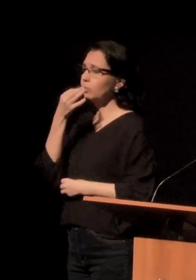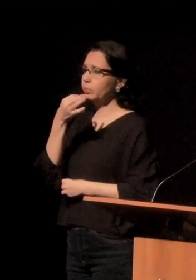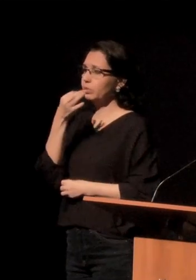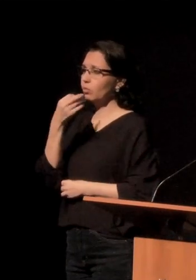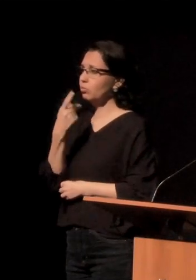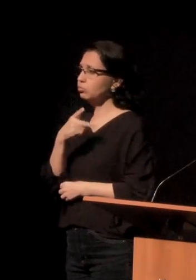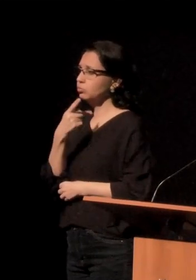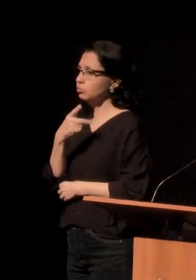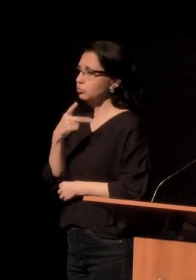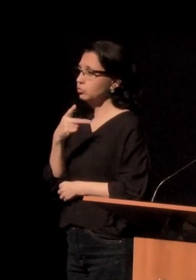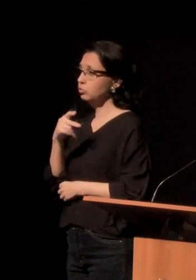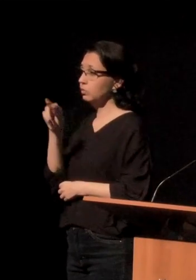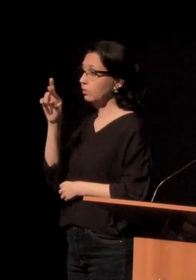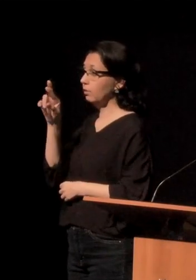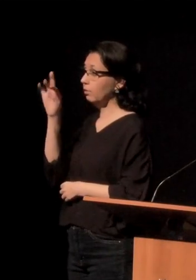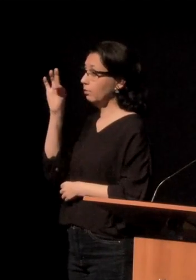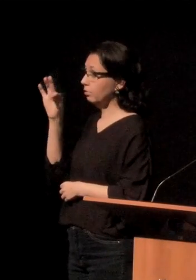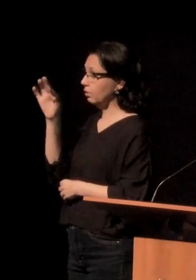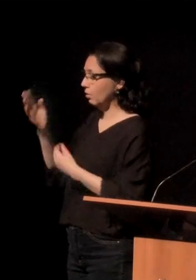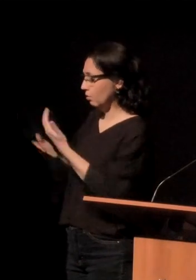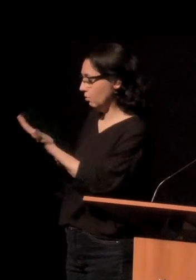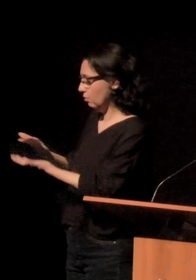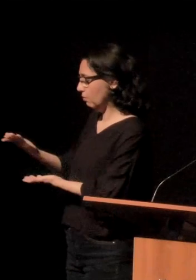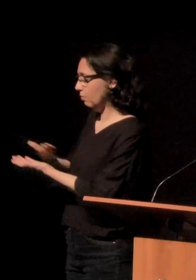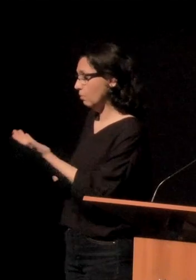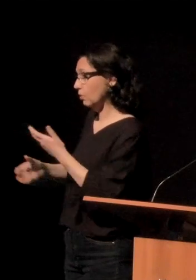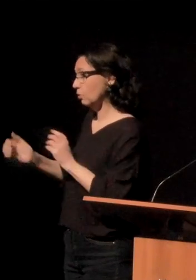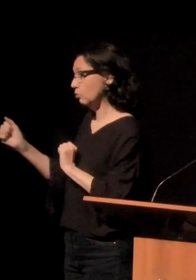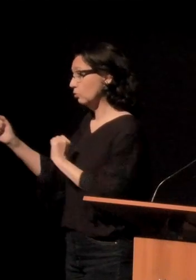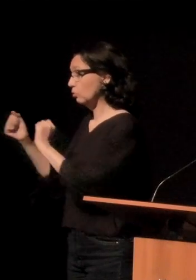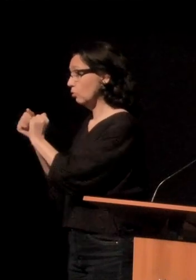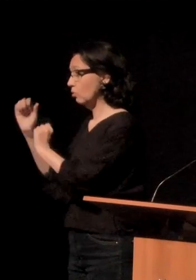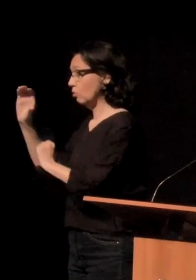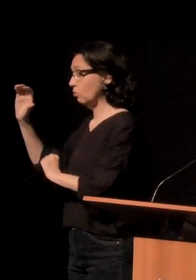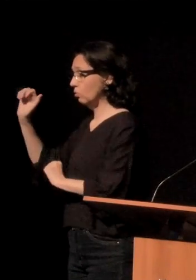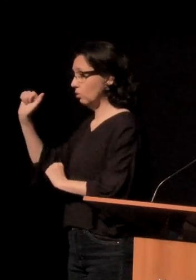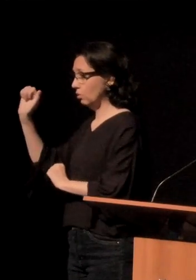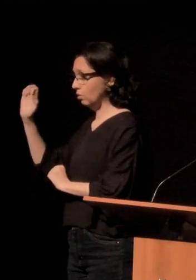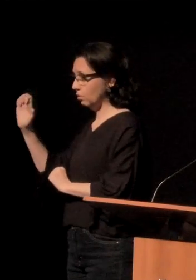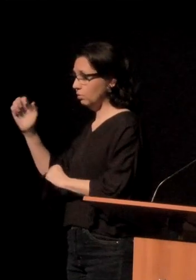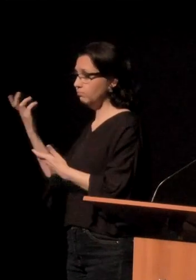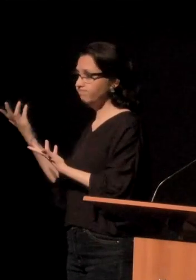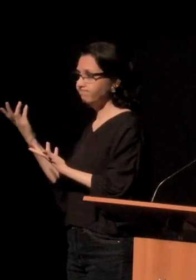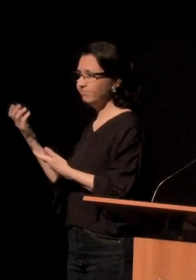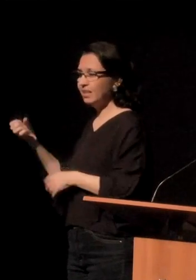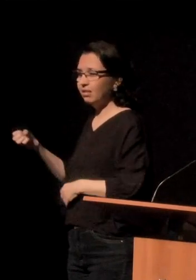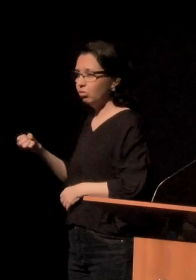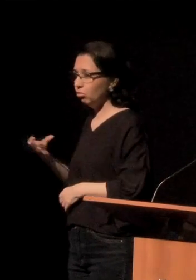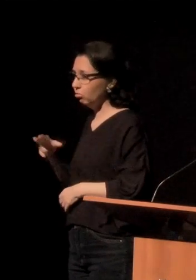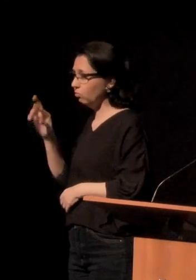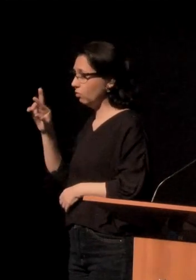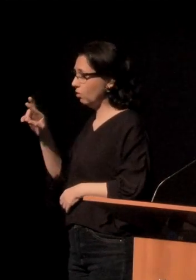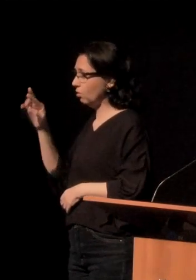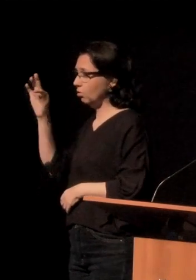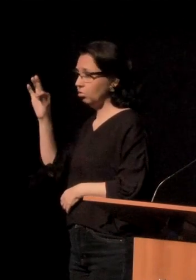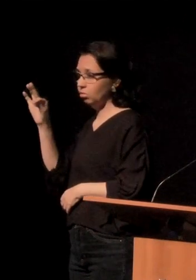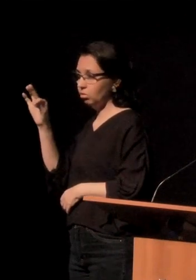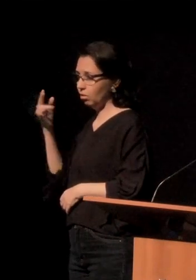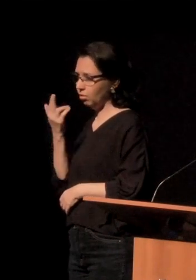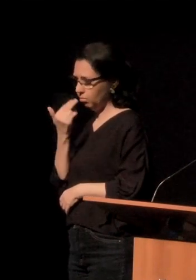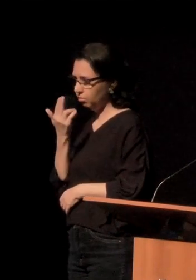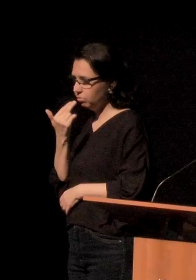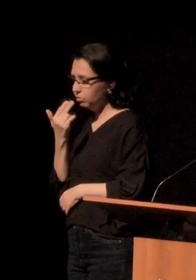a relação da RT como cai no município dela a nova RT não conhece o Caio pois a lega não trabalhar